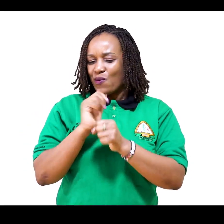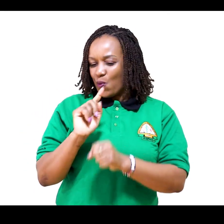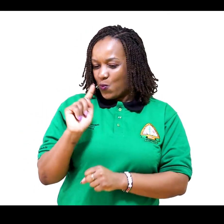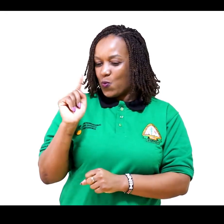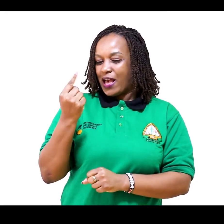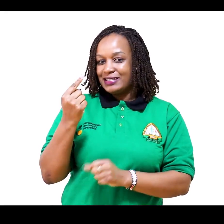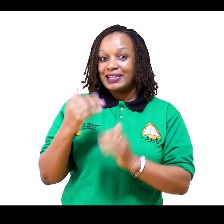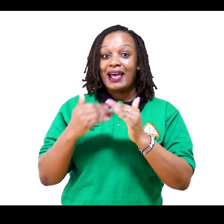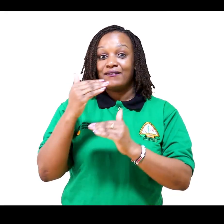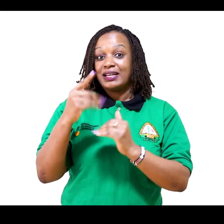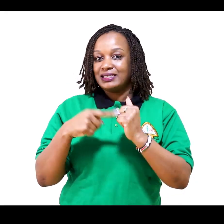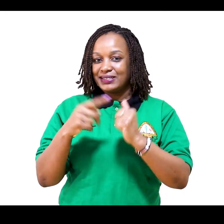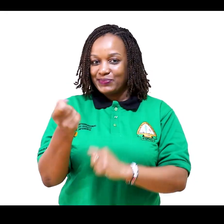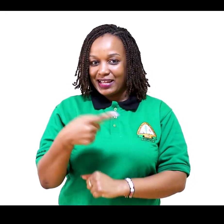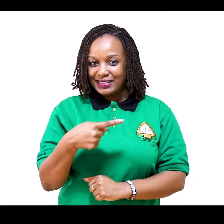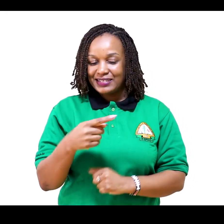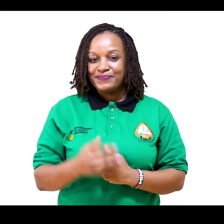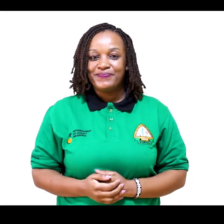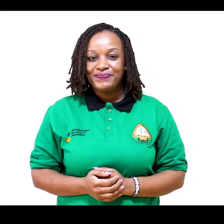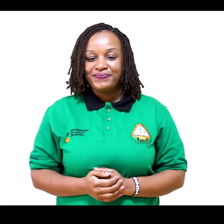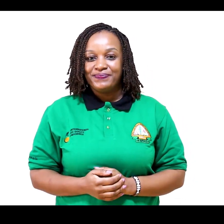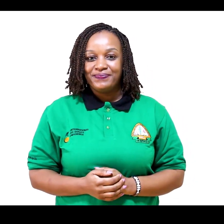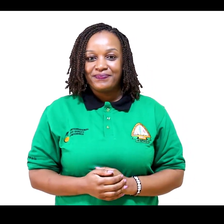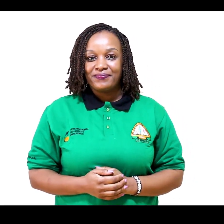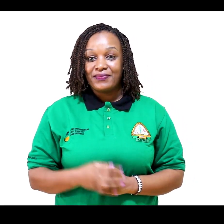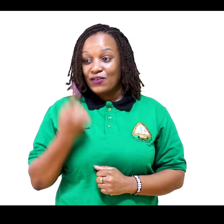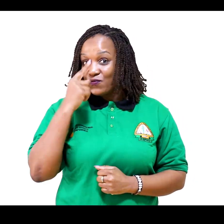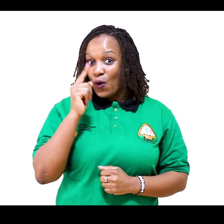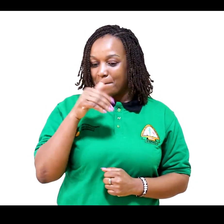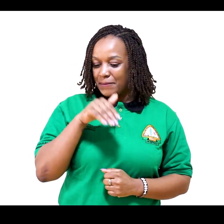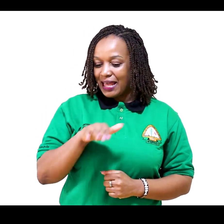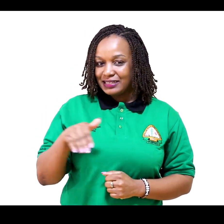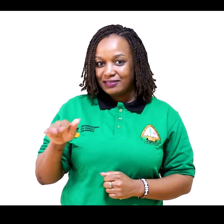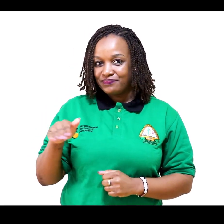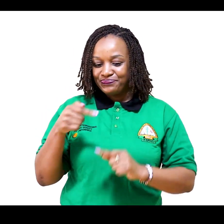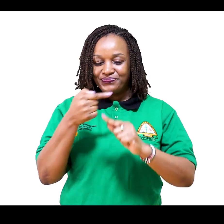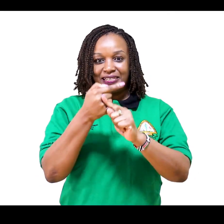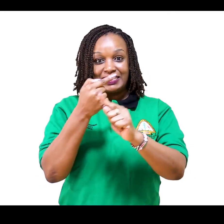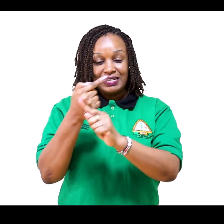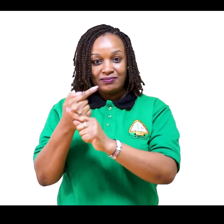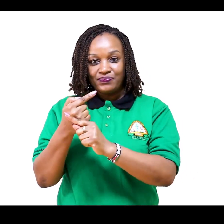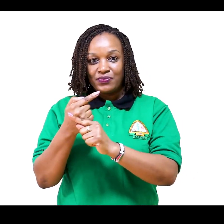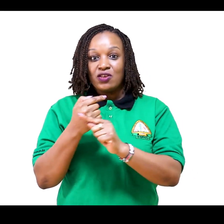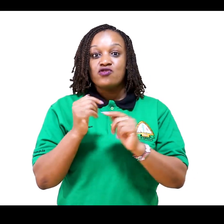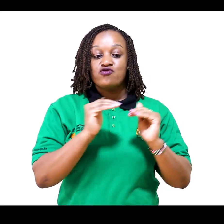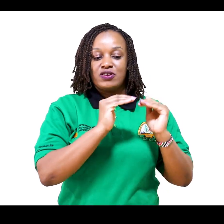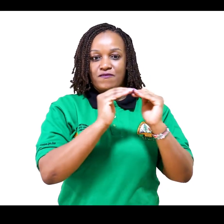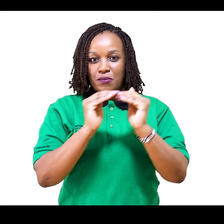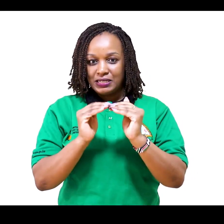mara moja kila baada ya miezi 6. Kwa vipimo vya utofauti wa kupanda, usawa na